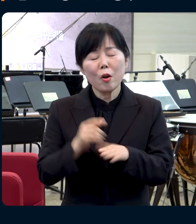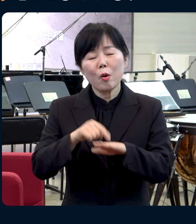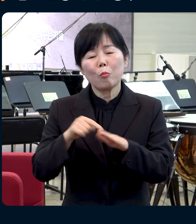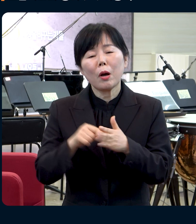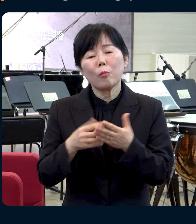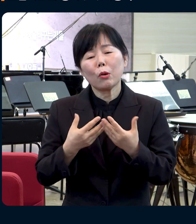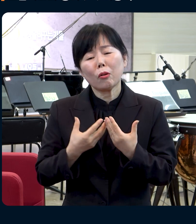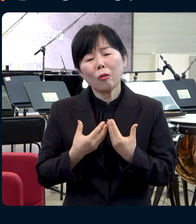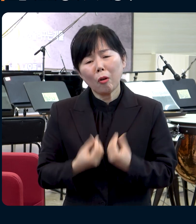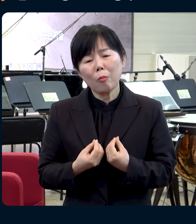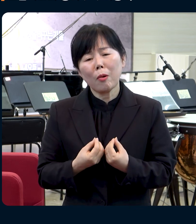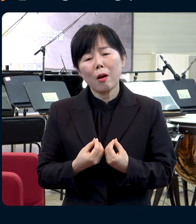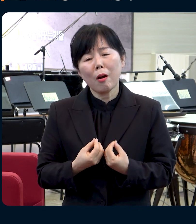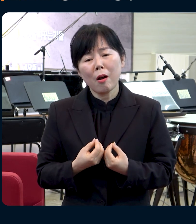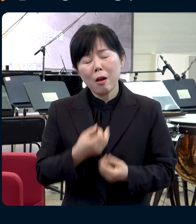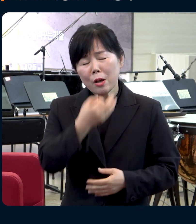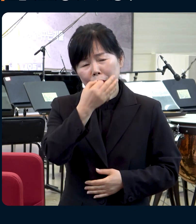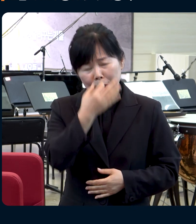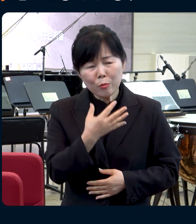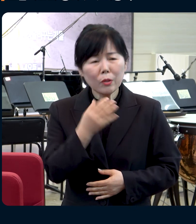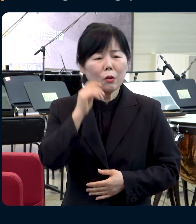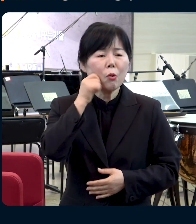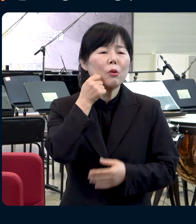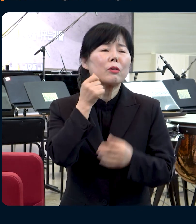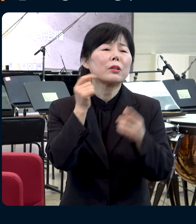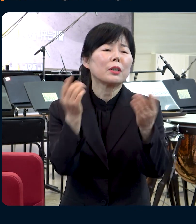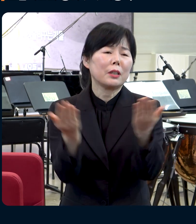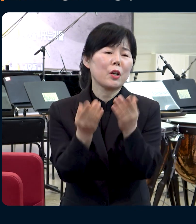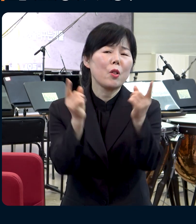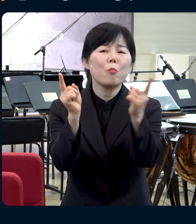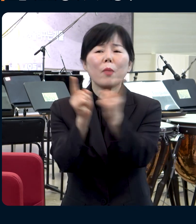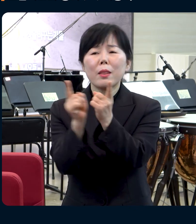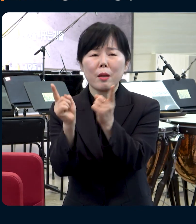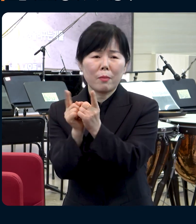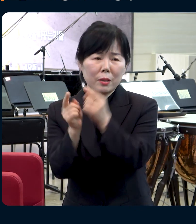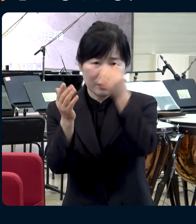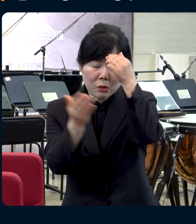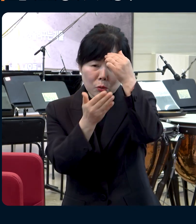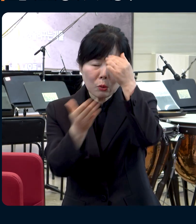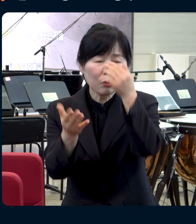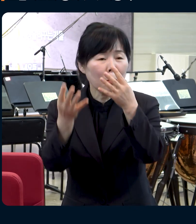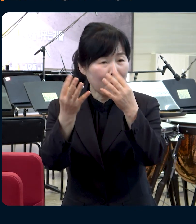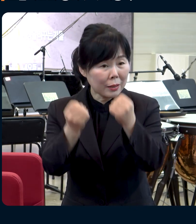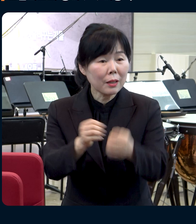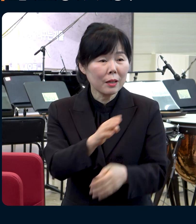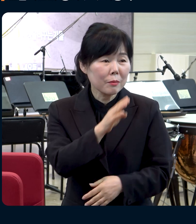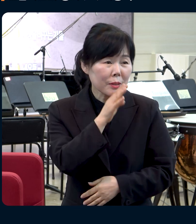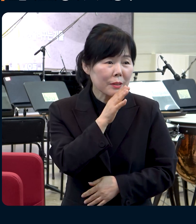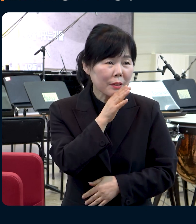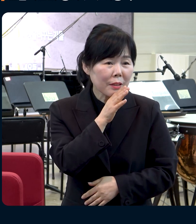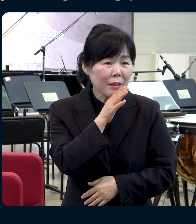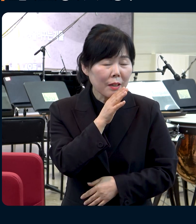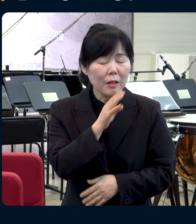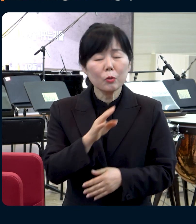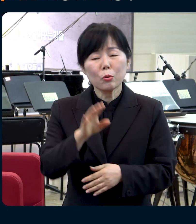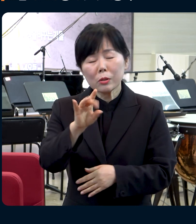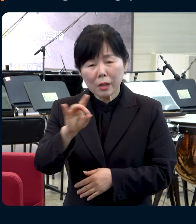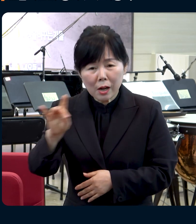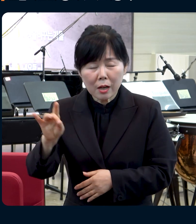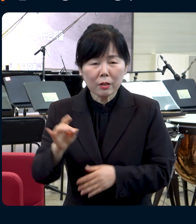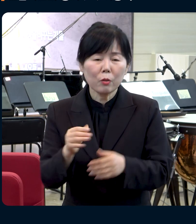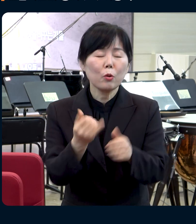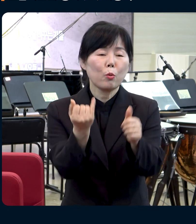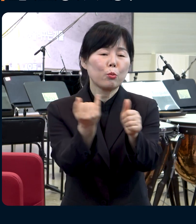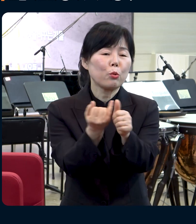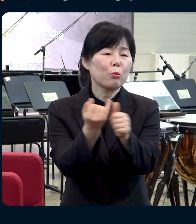시무룩하게 하고 힘들게 하는 이런 일들로 이 자리 가운데 오신 분들이 있습니다. 때로는 배우자와의 관계 가운데